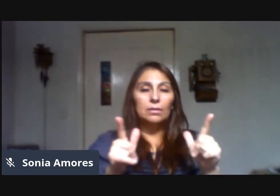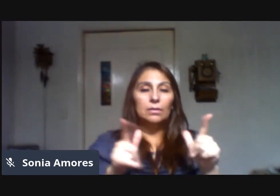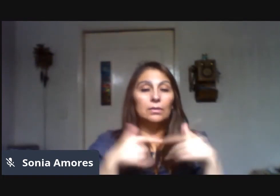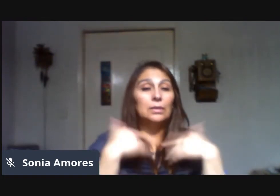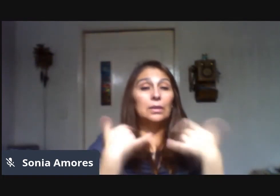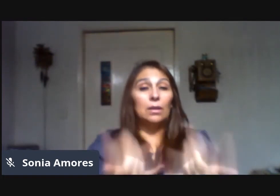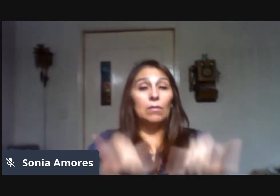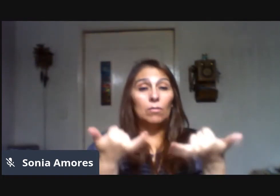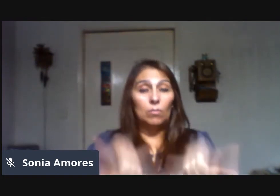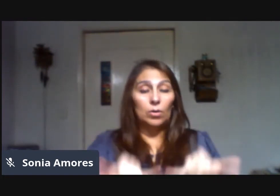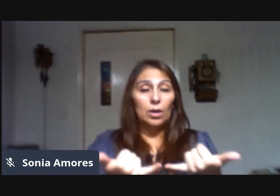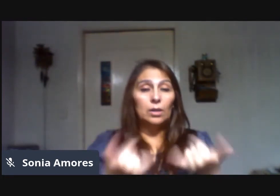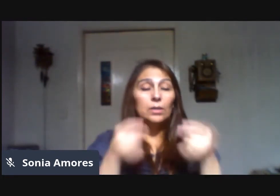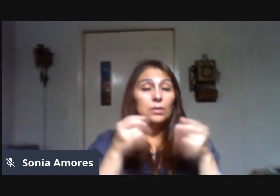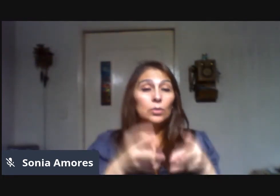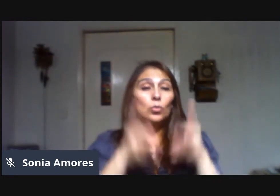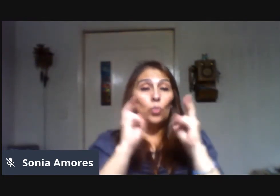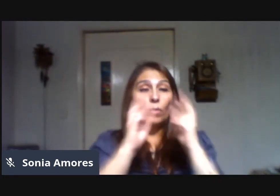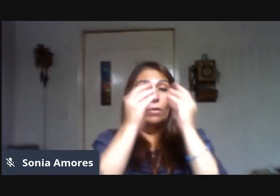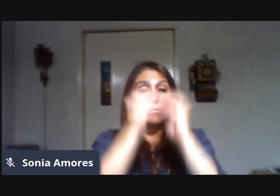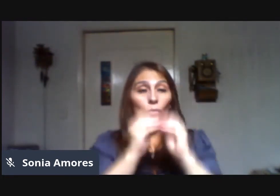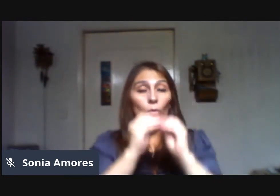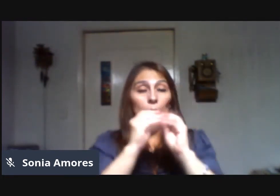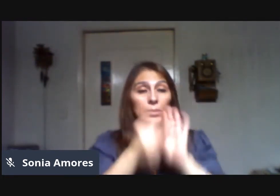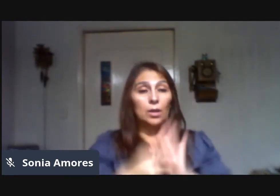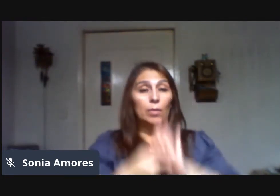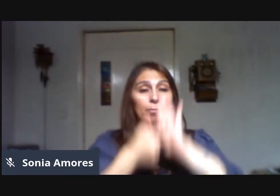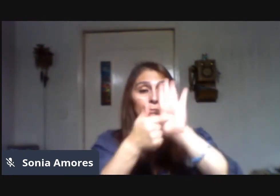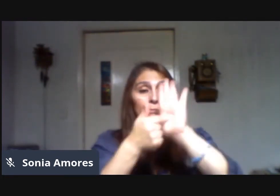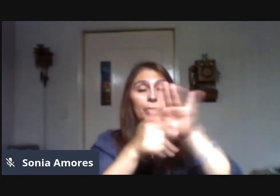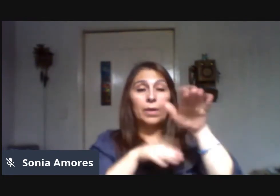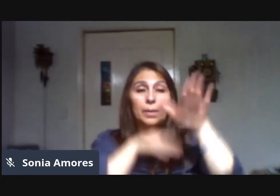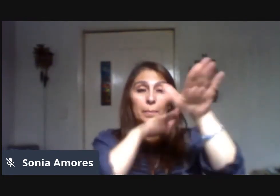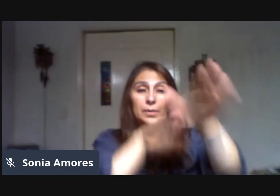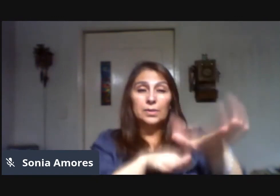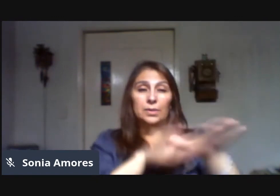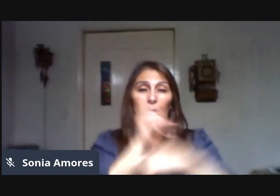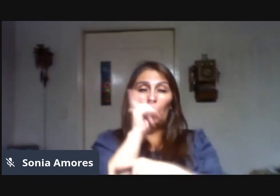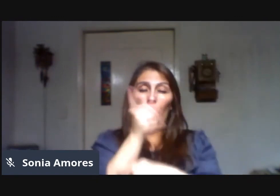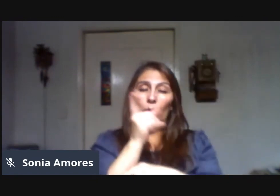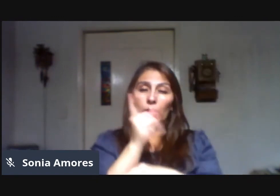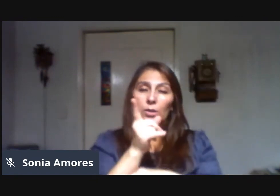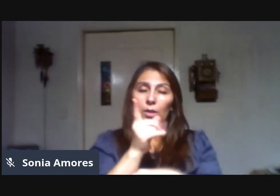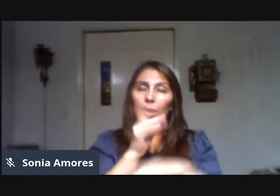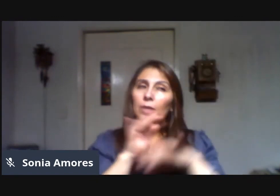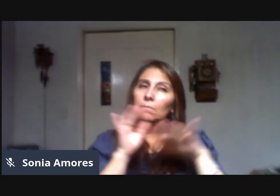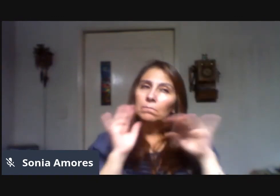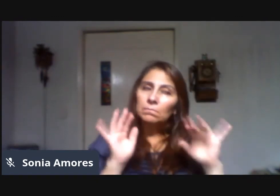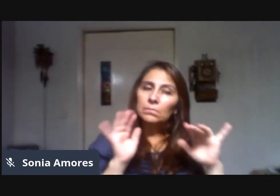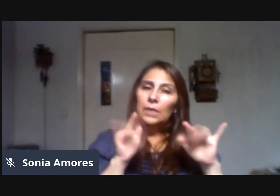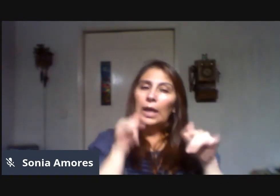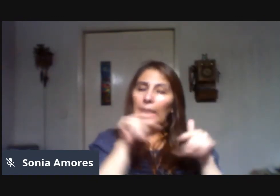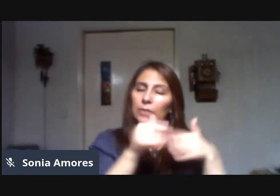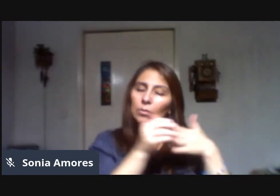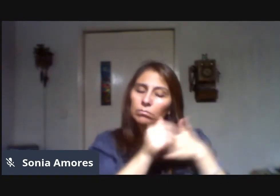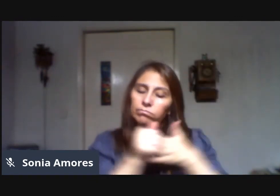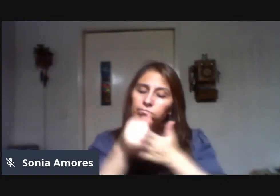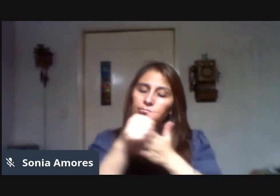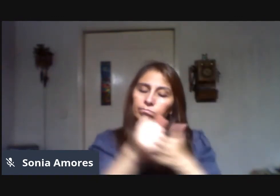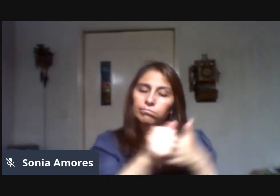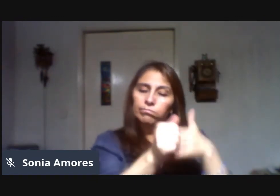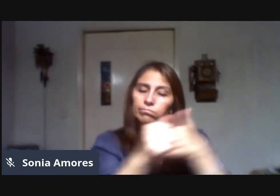y estas maneras de representación política, pues lo que nos han llevado es